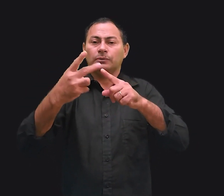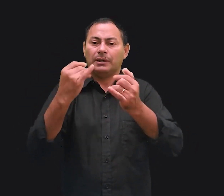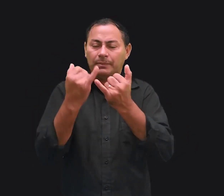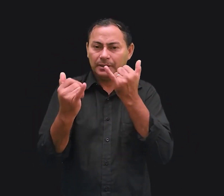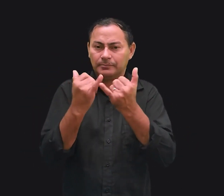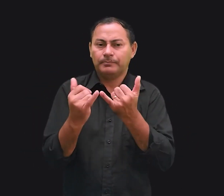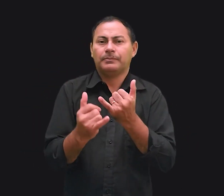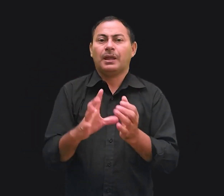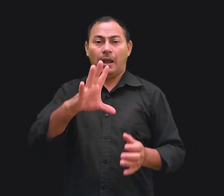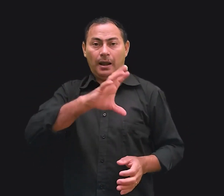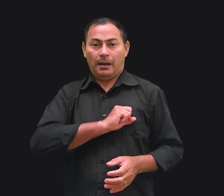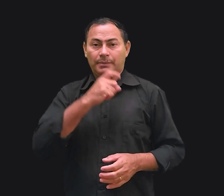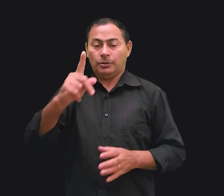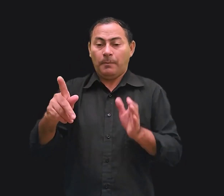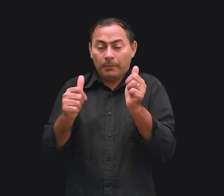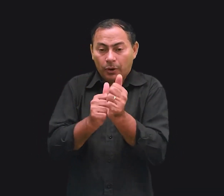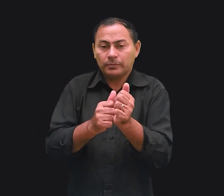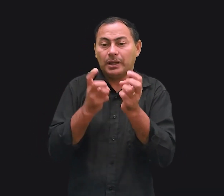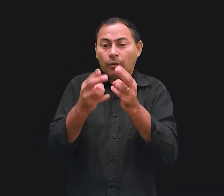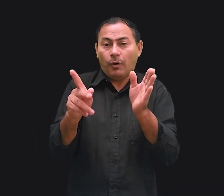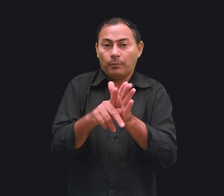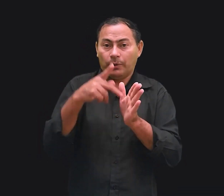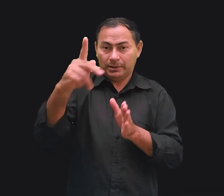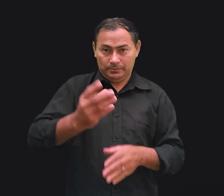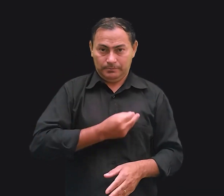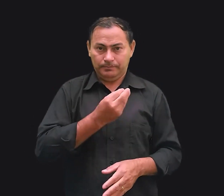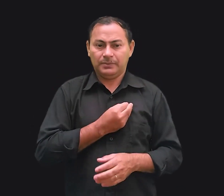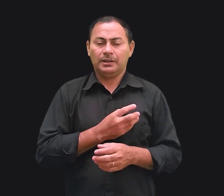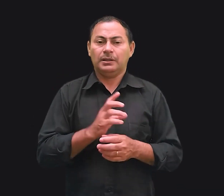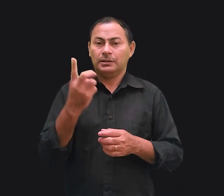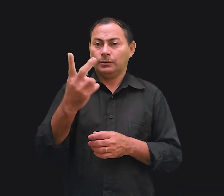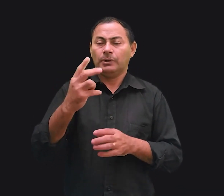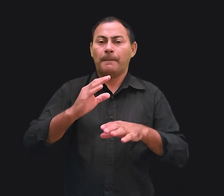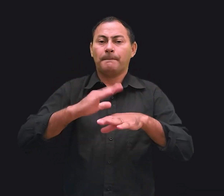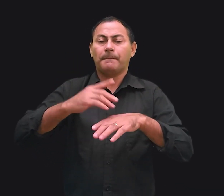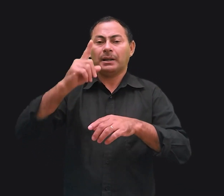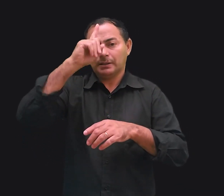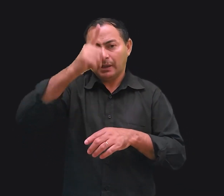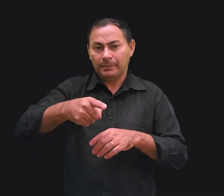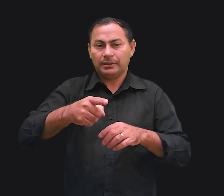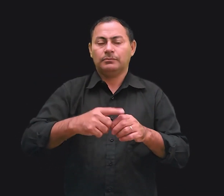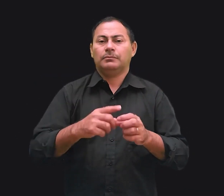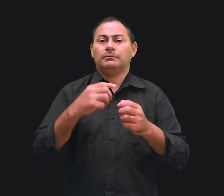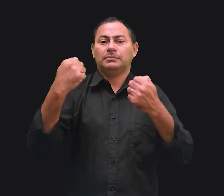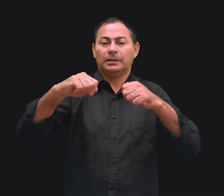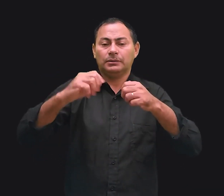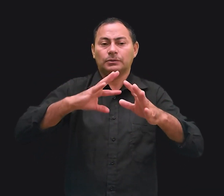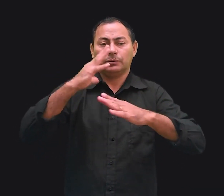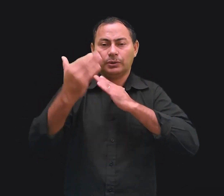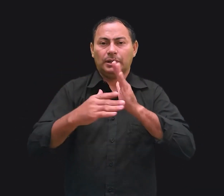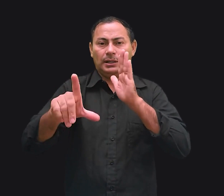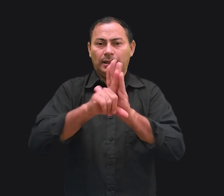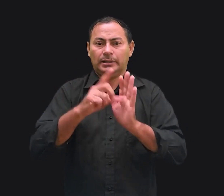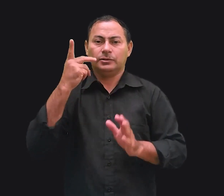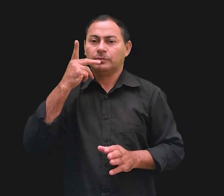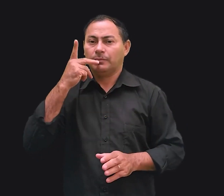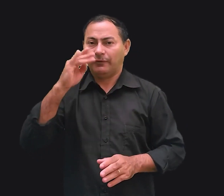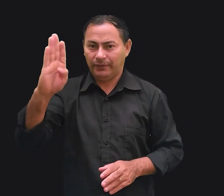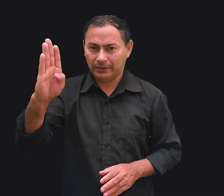segundo é semelhante a eles. Ame o seu próximo como a si mesmo. Desses dois mandamentos dependem toda a lei e os